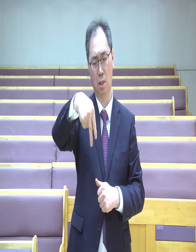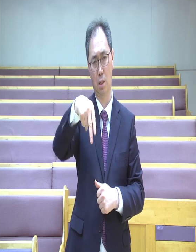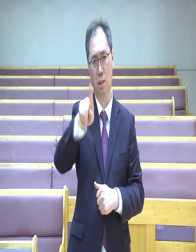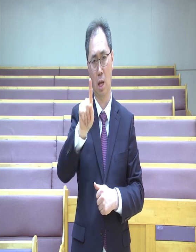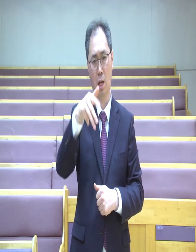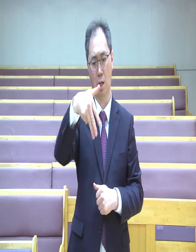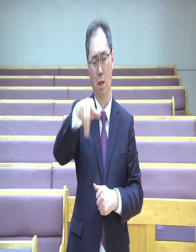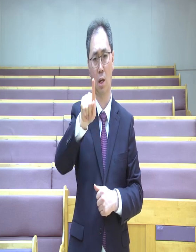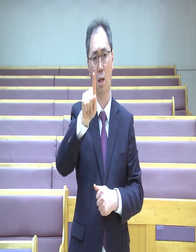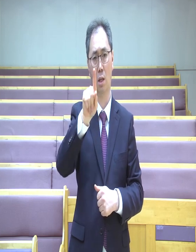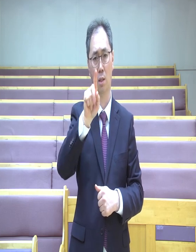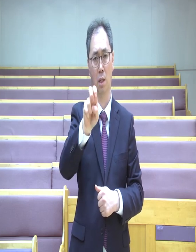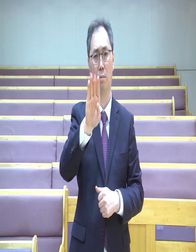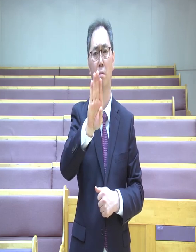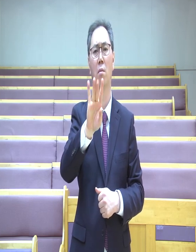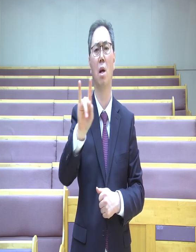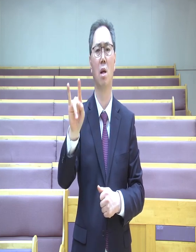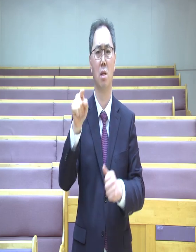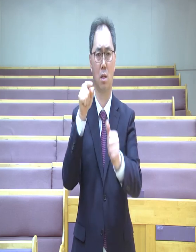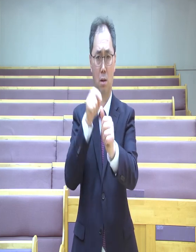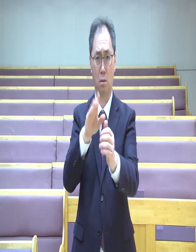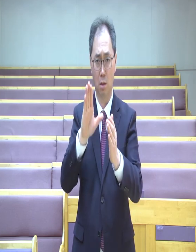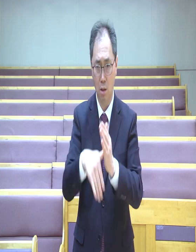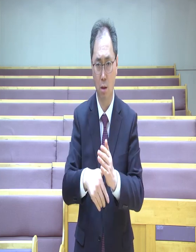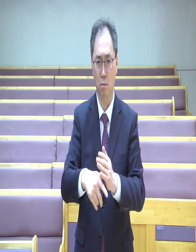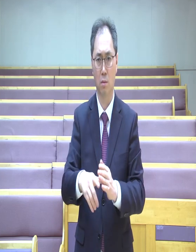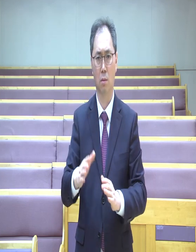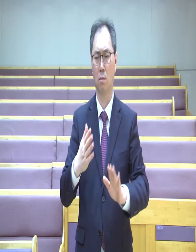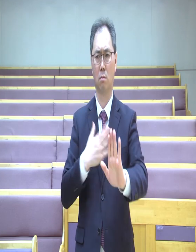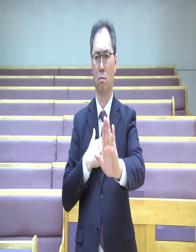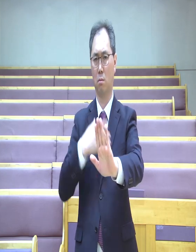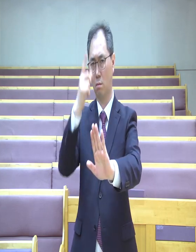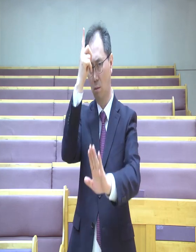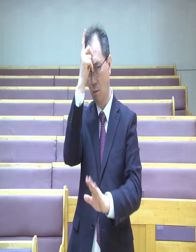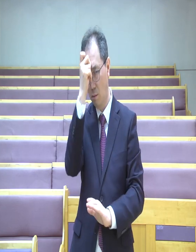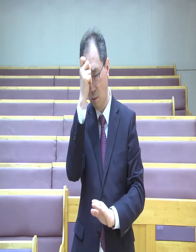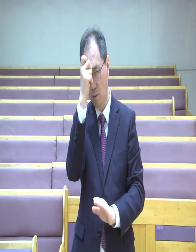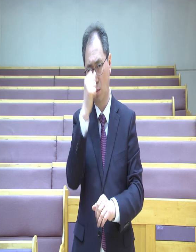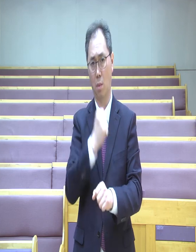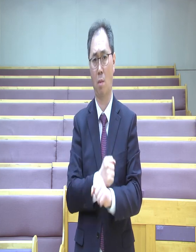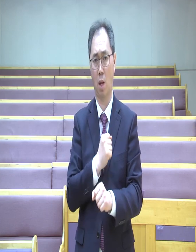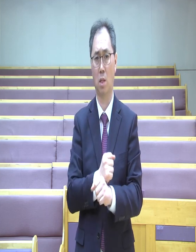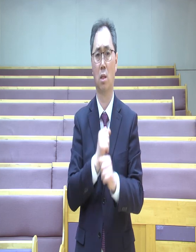지키다 순교하신 분들도 많았습니다. 그 가운데 가장